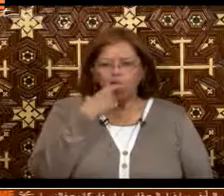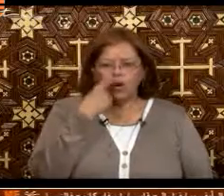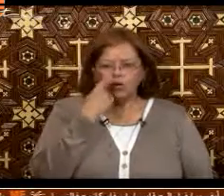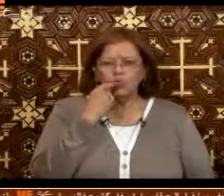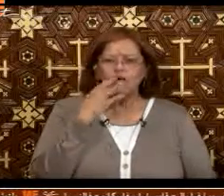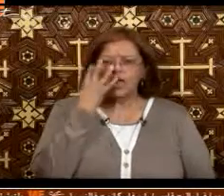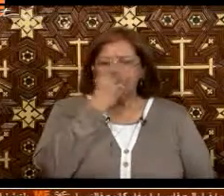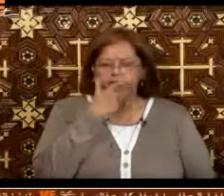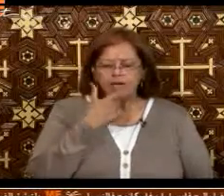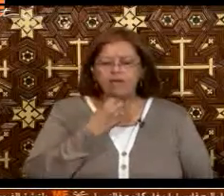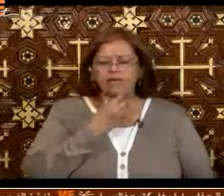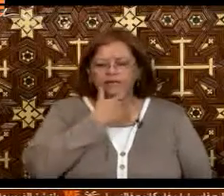واو ه ي.